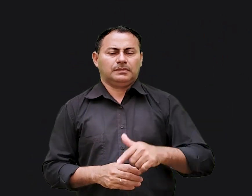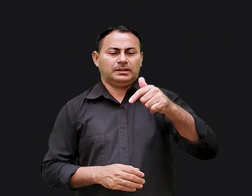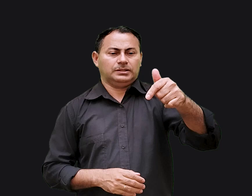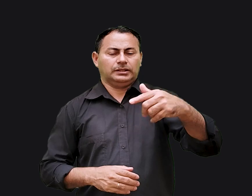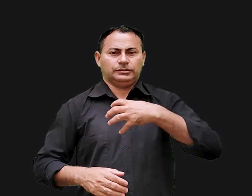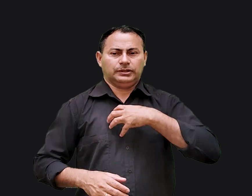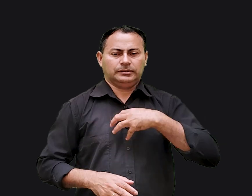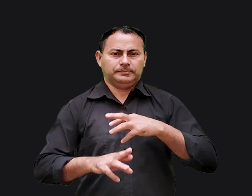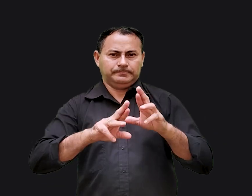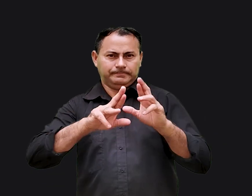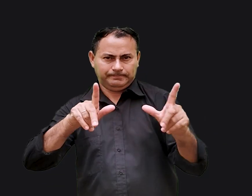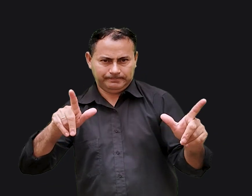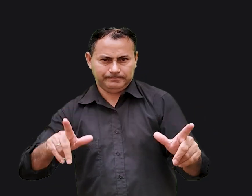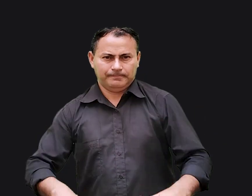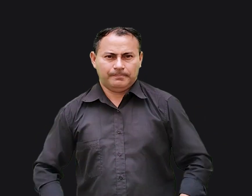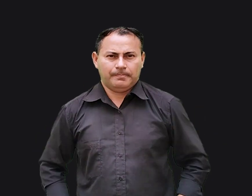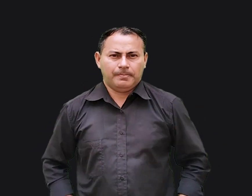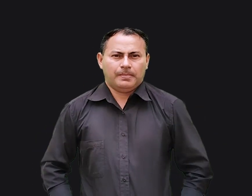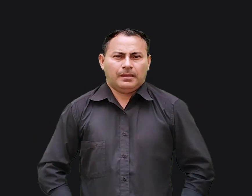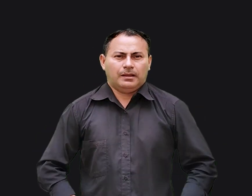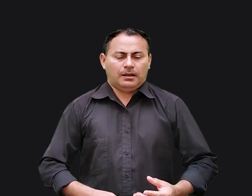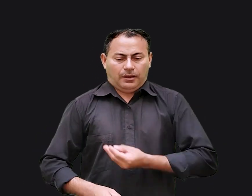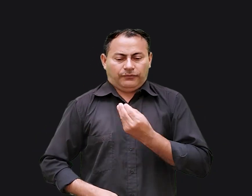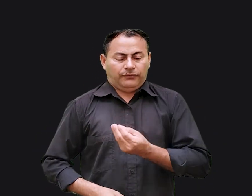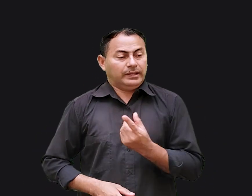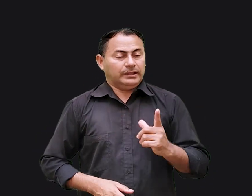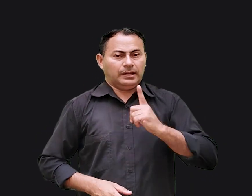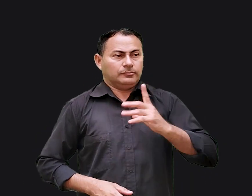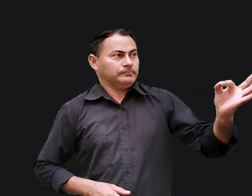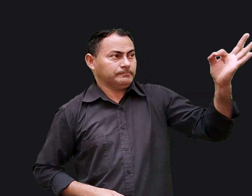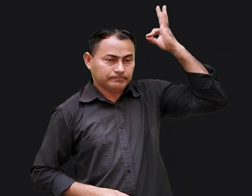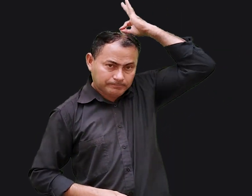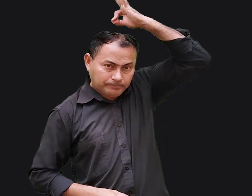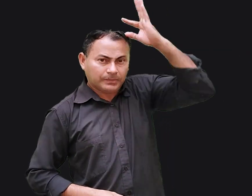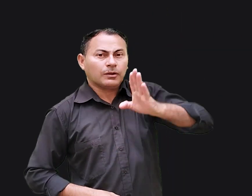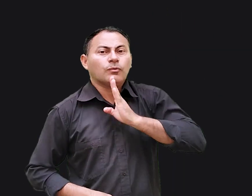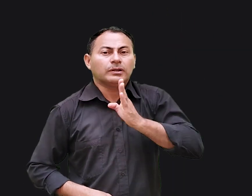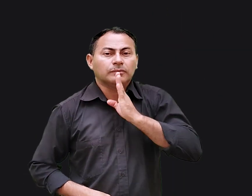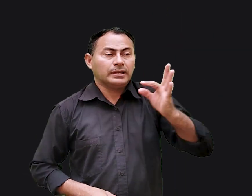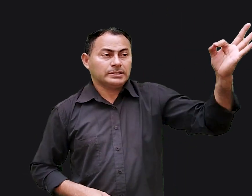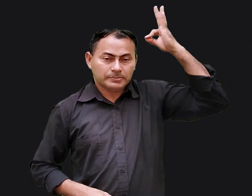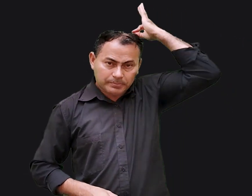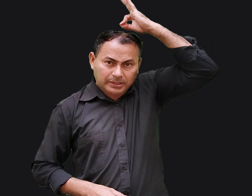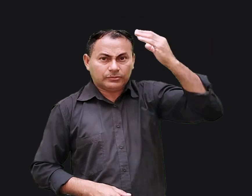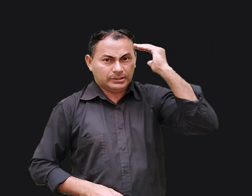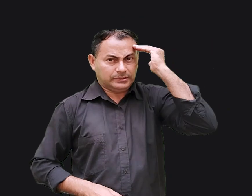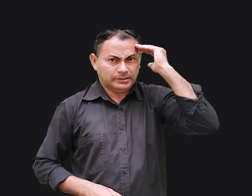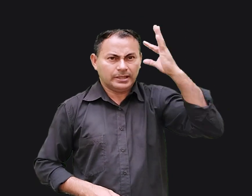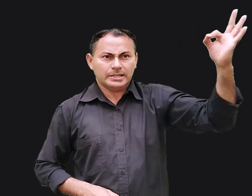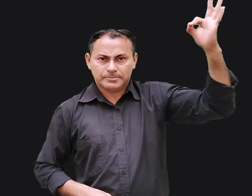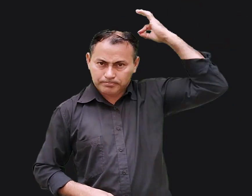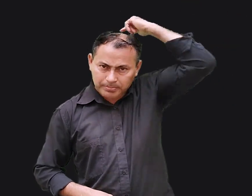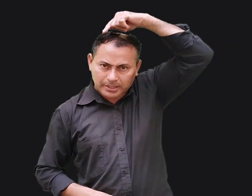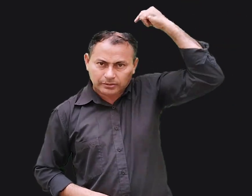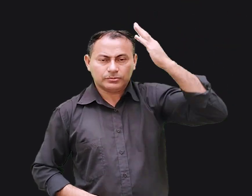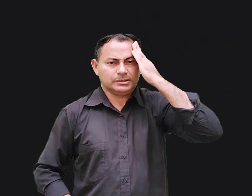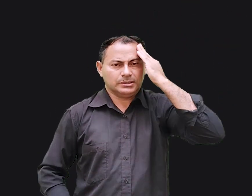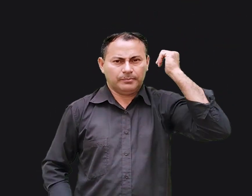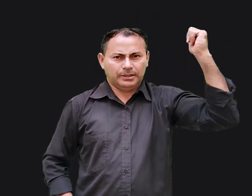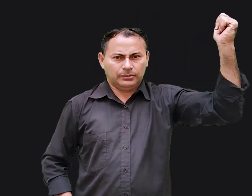7 maneiras diferentes. Da sua vida virá o espírito de conhecimento, o espírito de entendimento, o espírito de